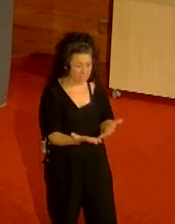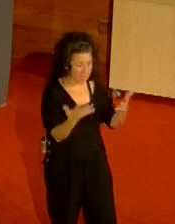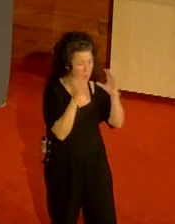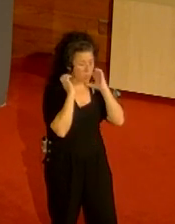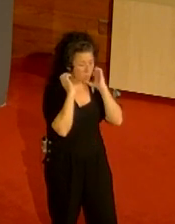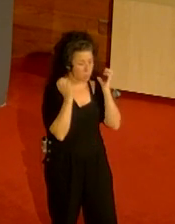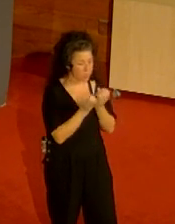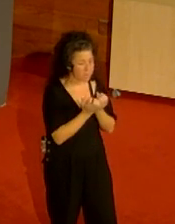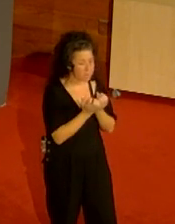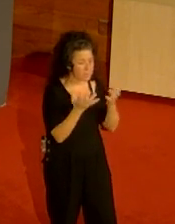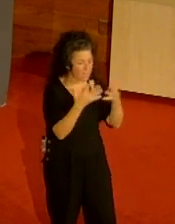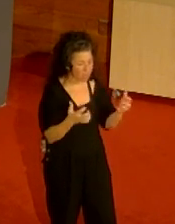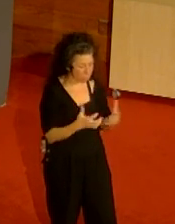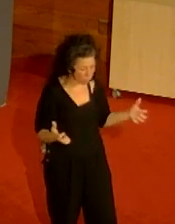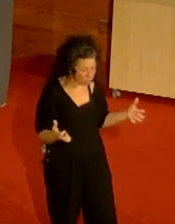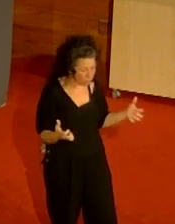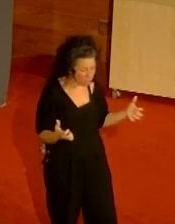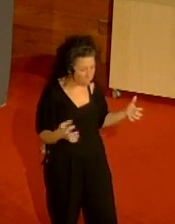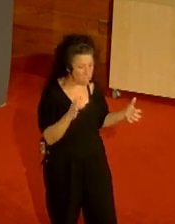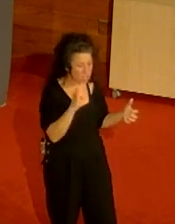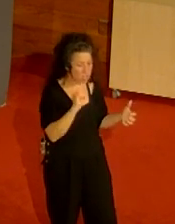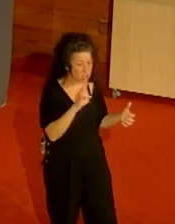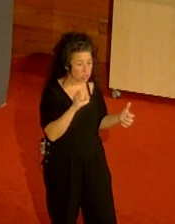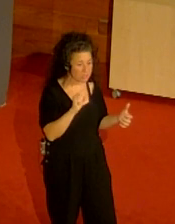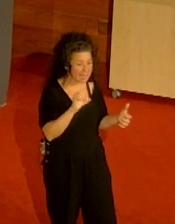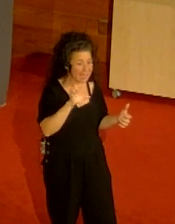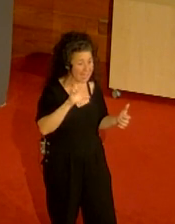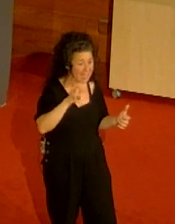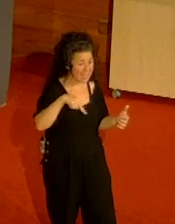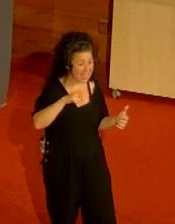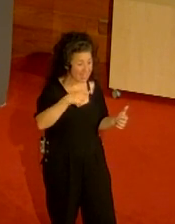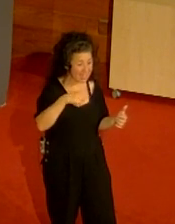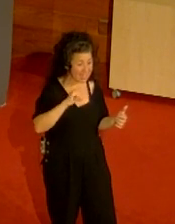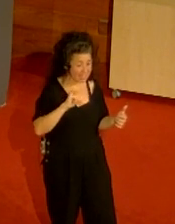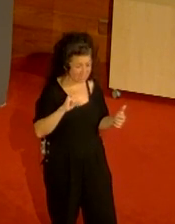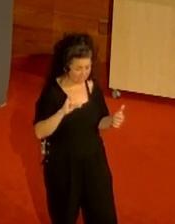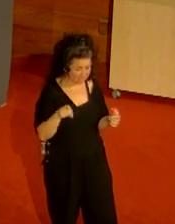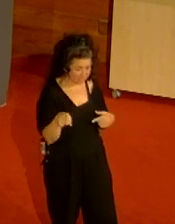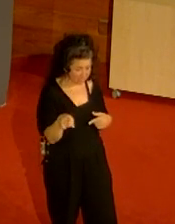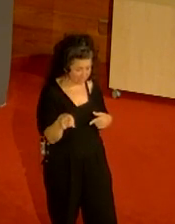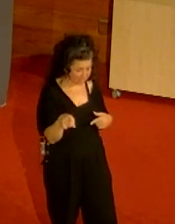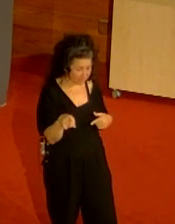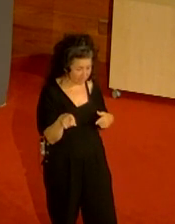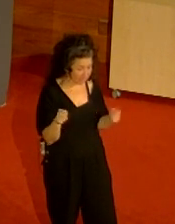habla de Total Energies, de la petrolera francesa. O sea que ahí te quiero atento a la jugada.